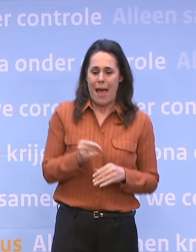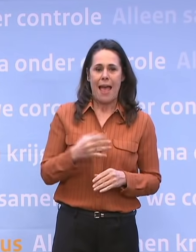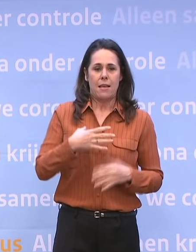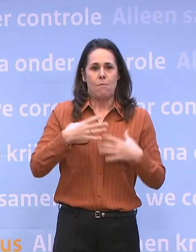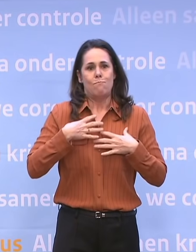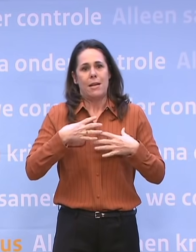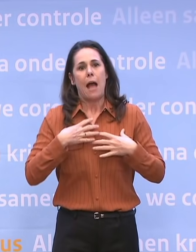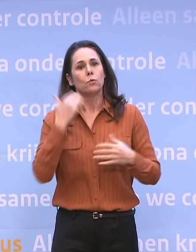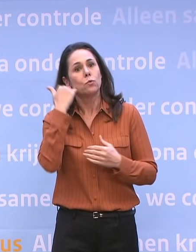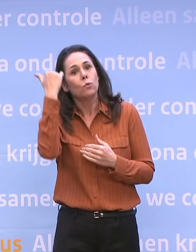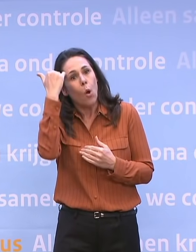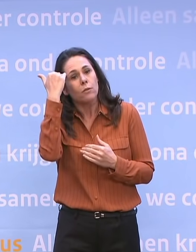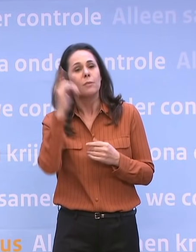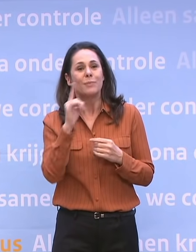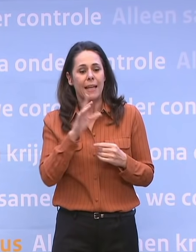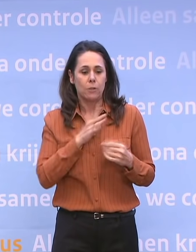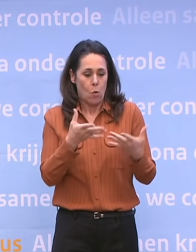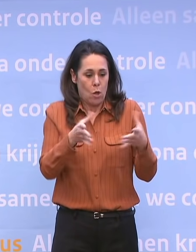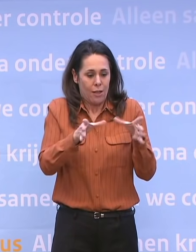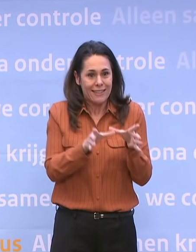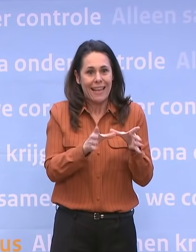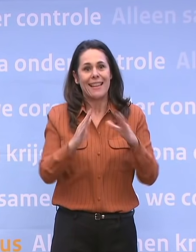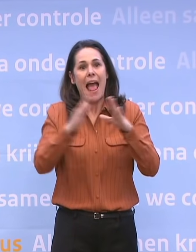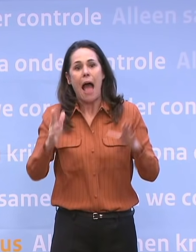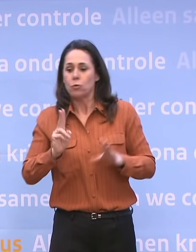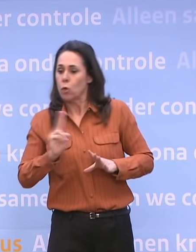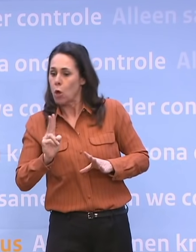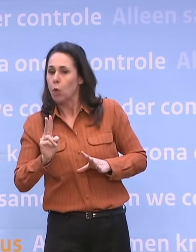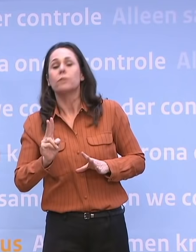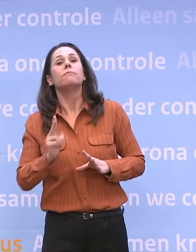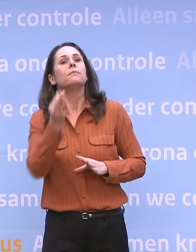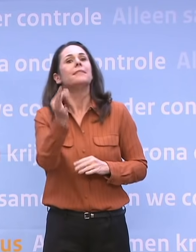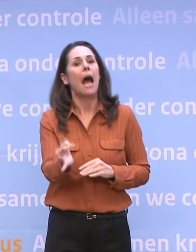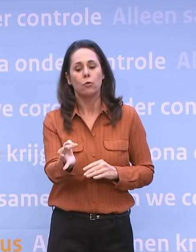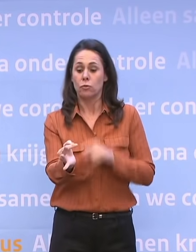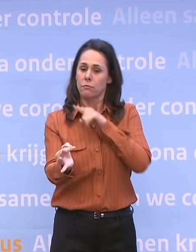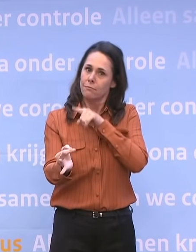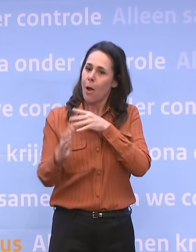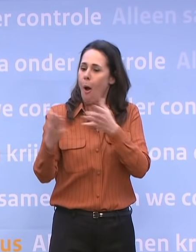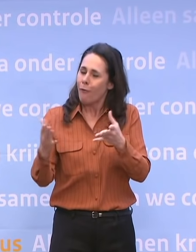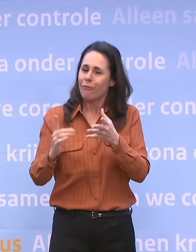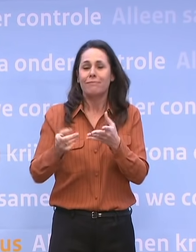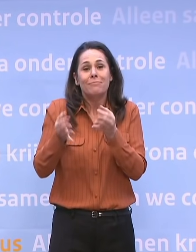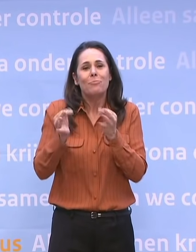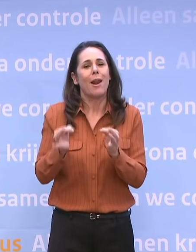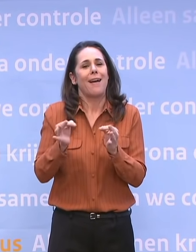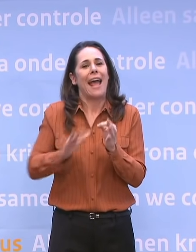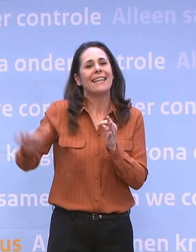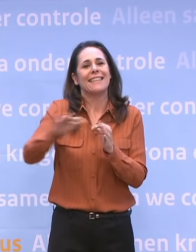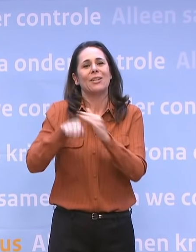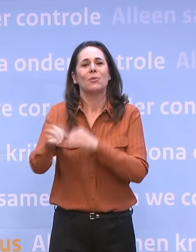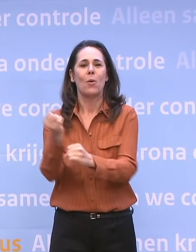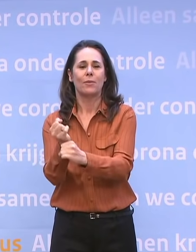komt, blijven ook ons gezin en onze huisgenoten thuis. Tenzij die in een vitale sector werken. Dat